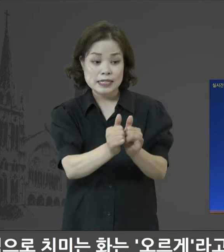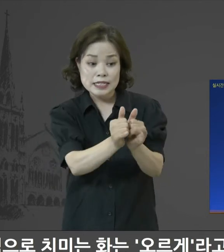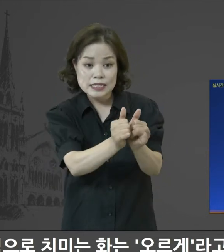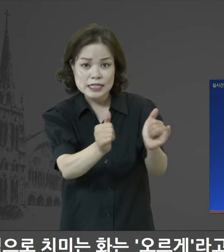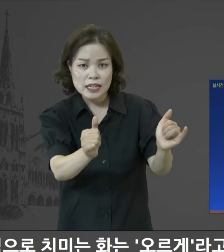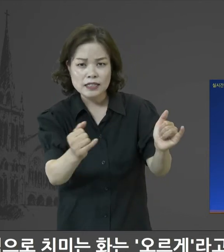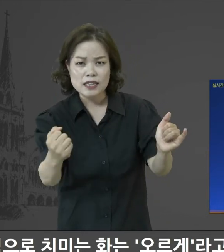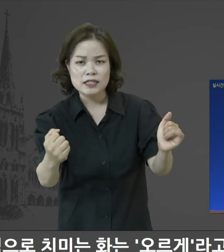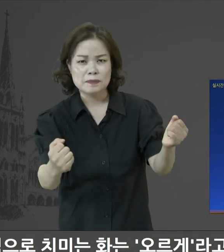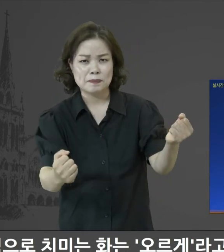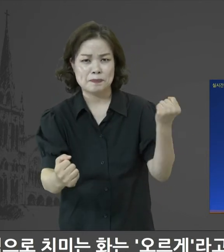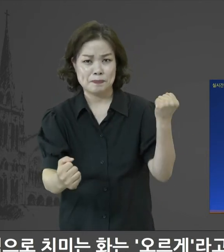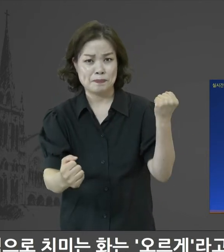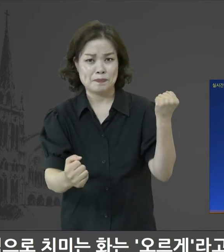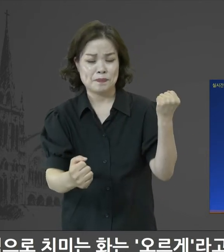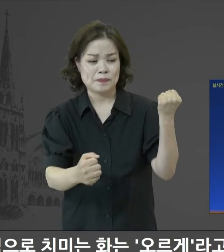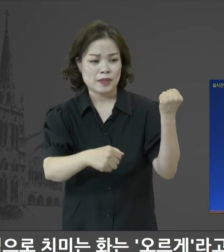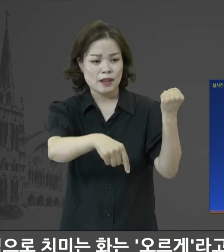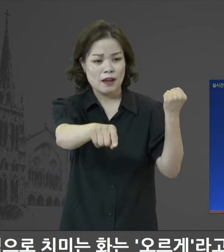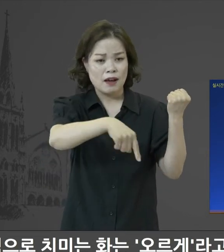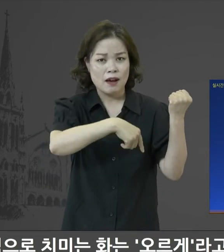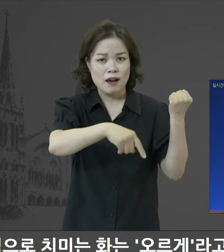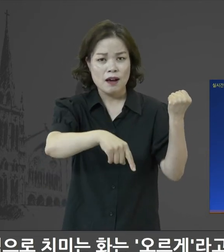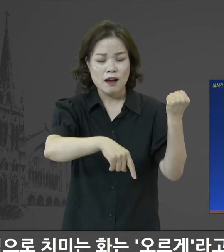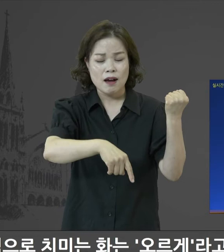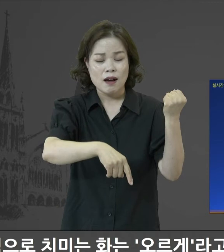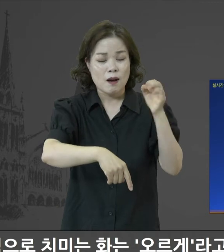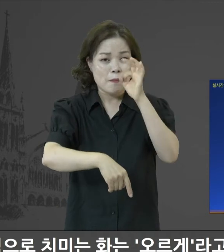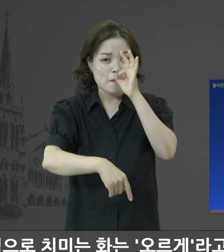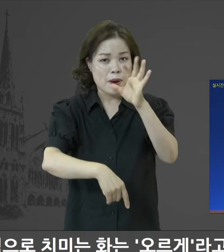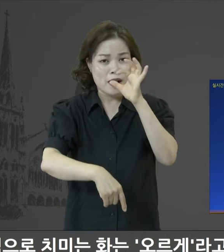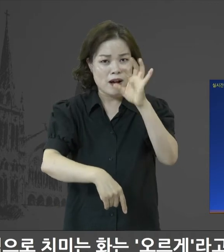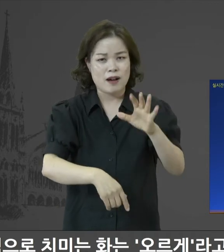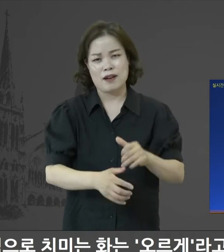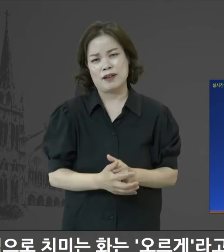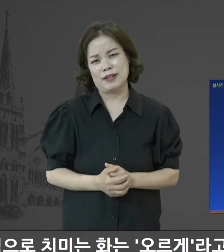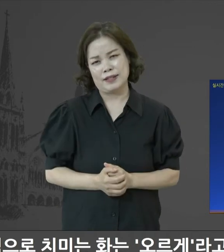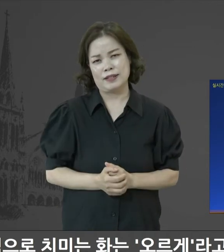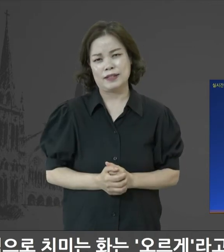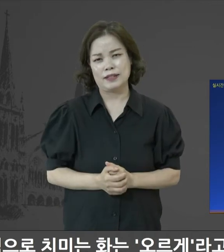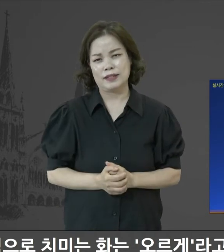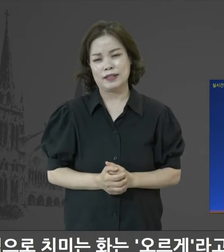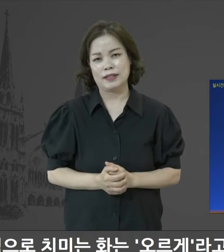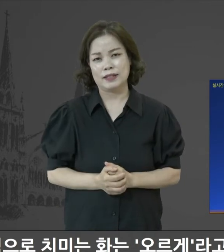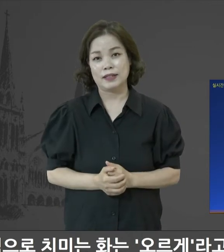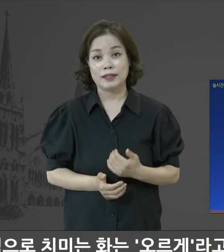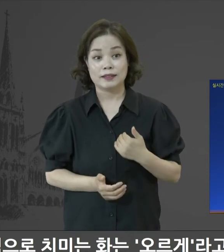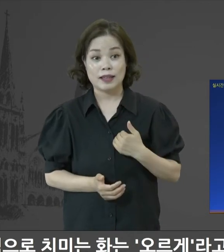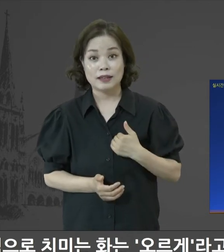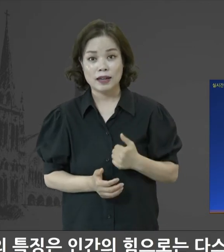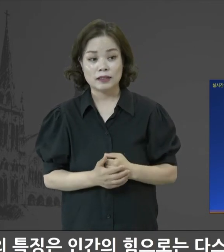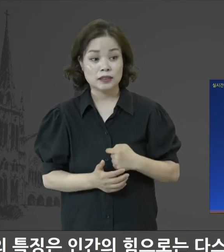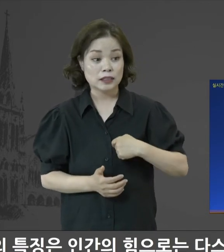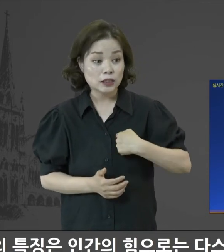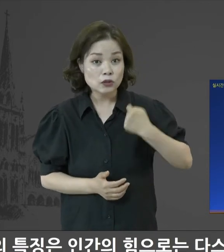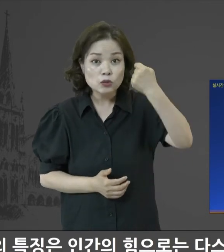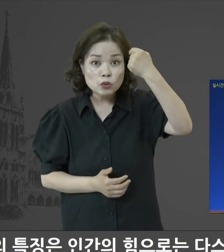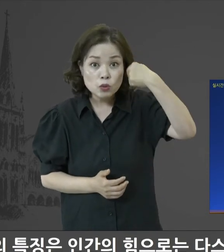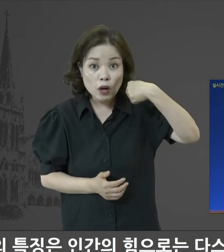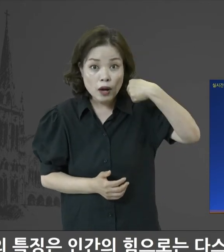인간의 힘으로는 다스리기가 조금 벅찬 정도의 화입니다. 그러니까 내가 스스로